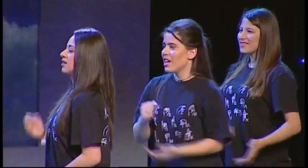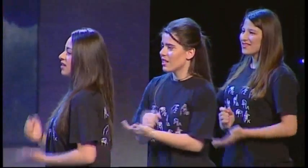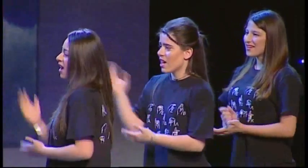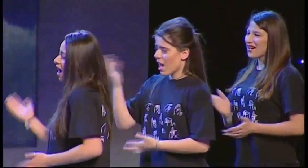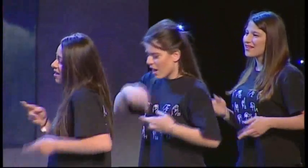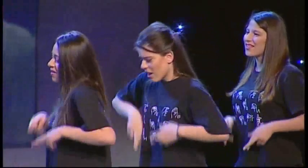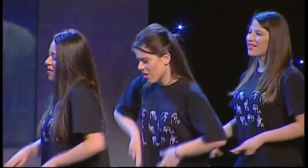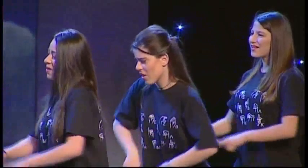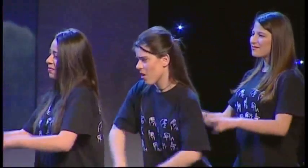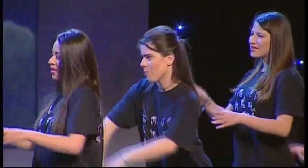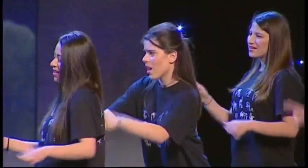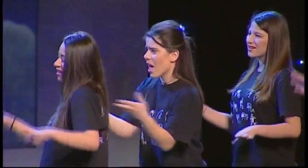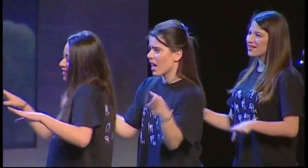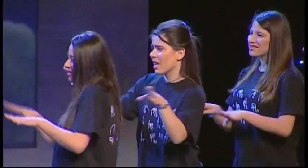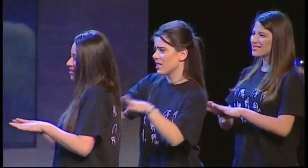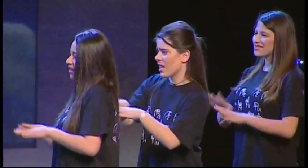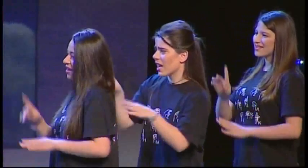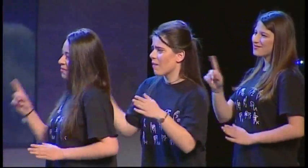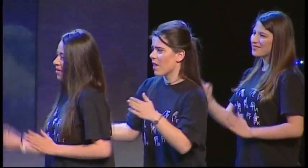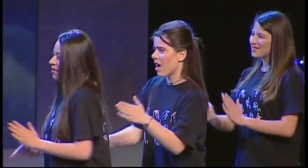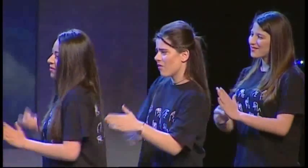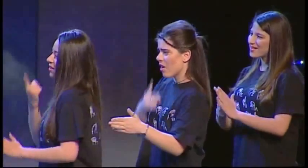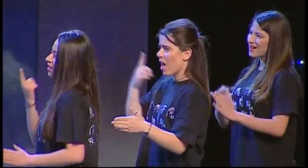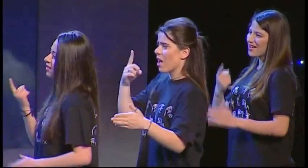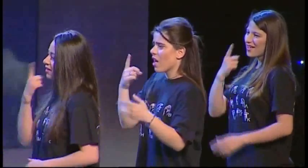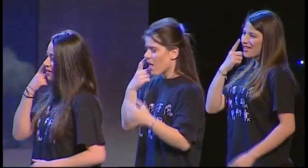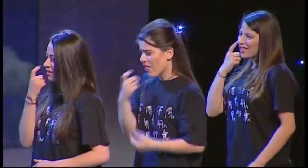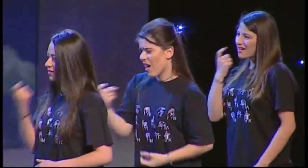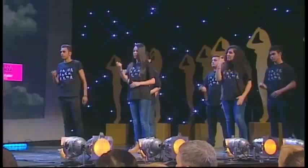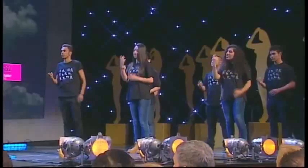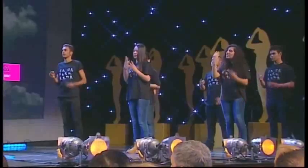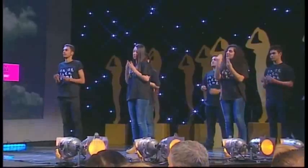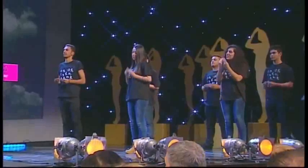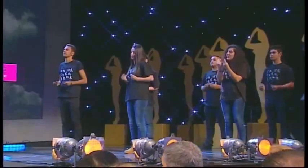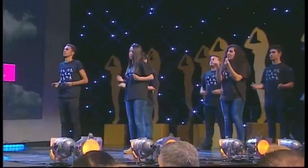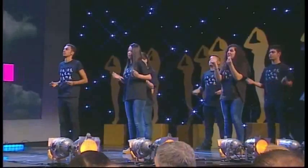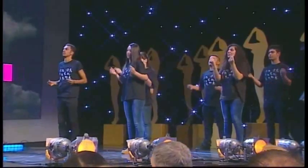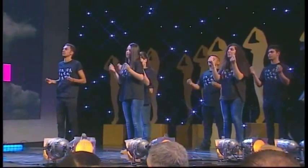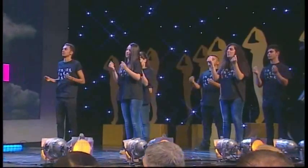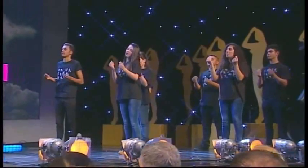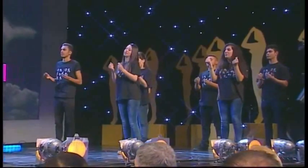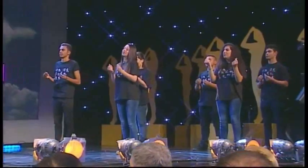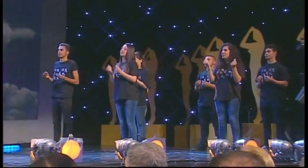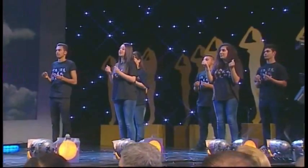Και αν οι δρόμοι είναι κλειστοί καμιά φορά, θα βρω τα μονοπάτια.